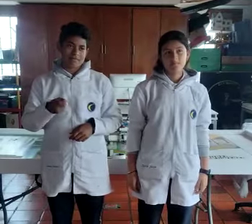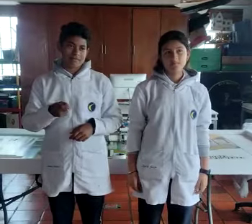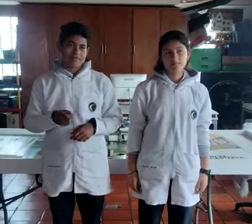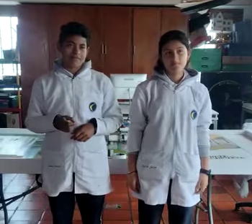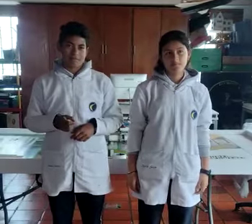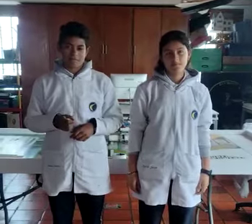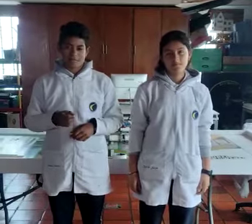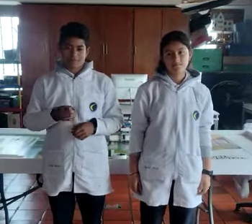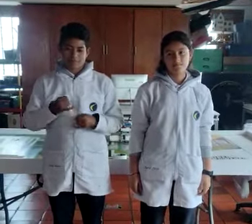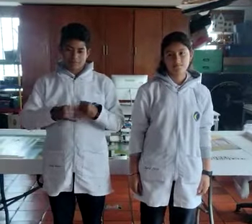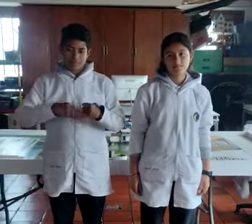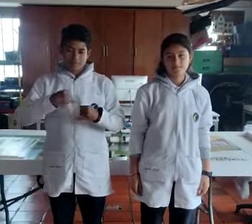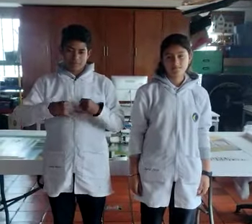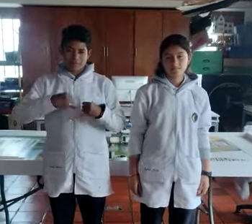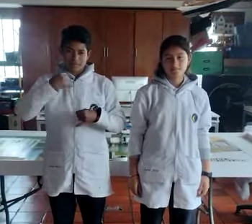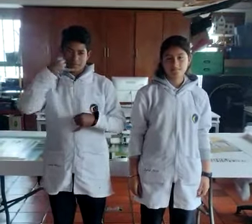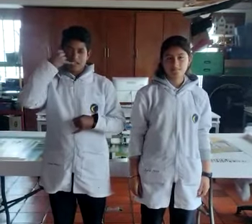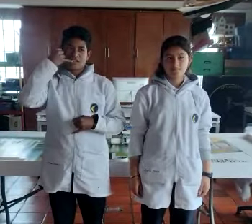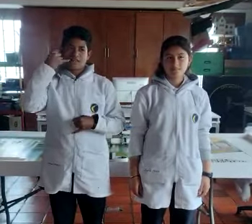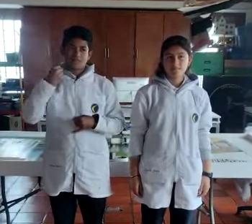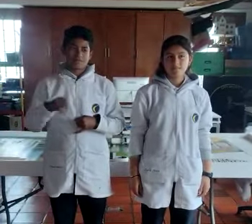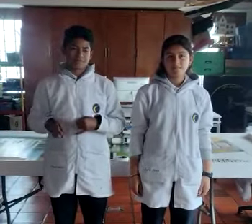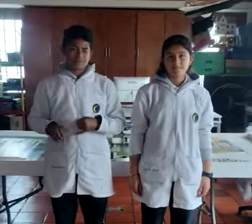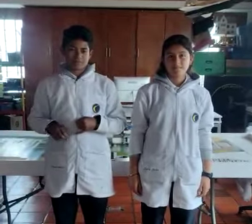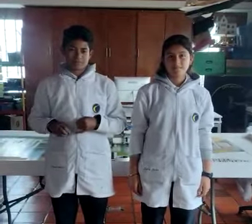Pasta. Pescado.